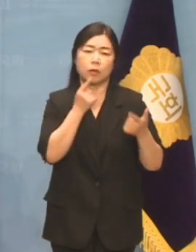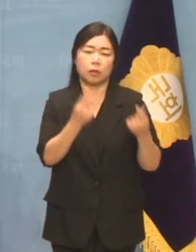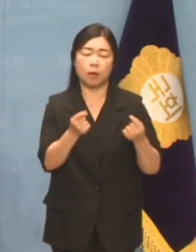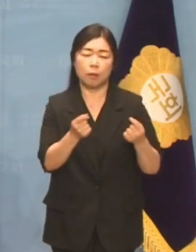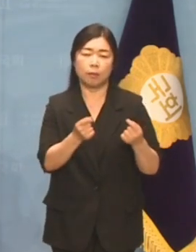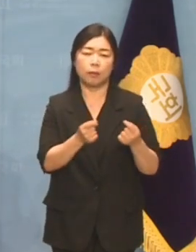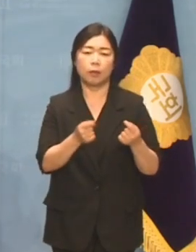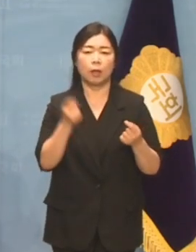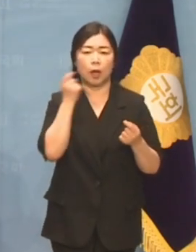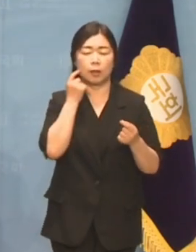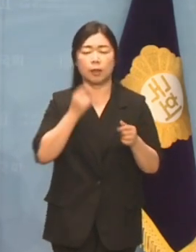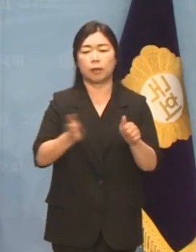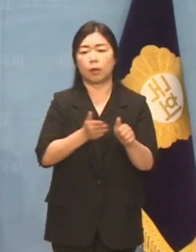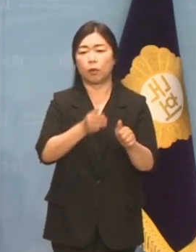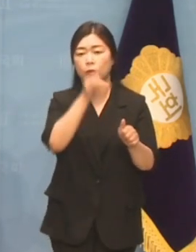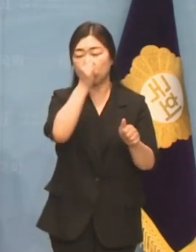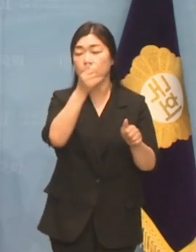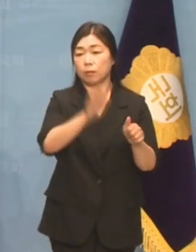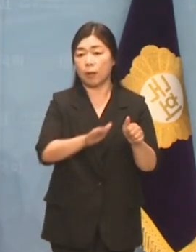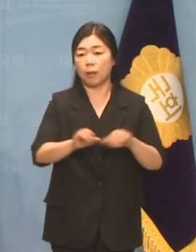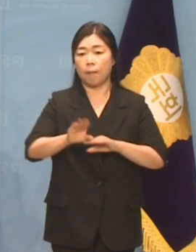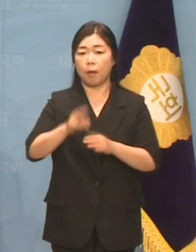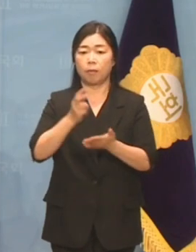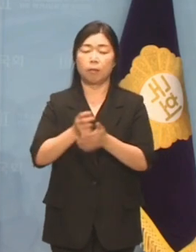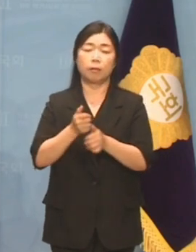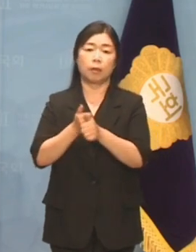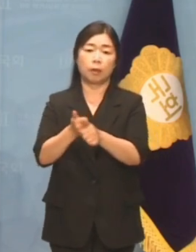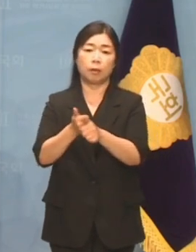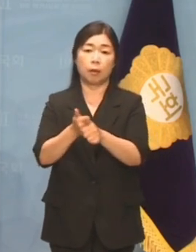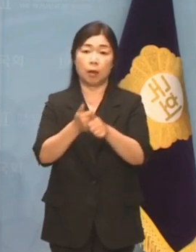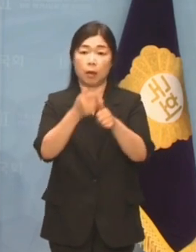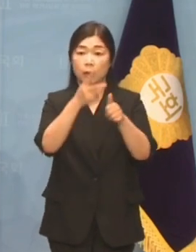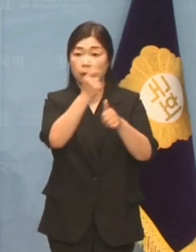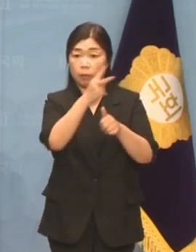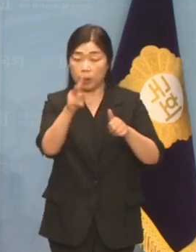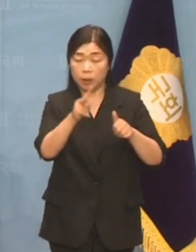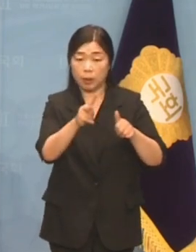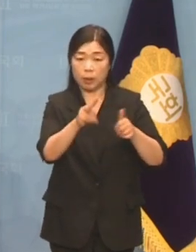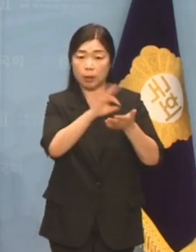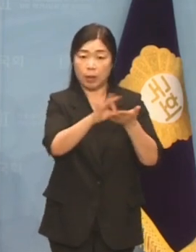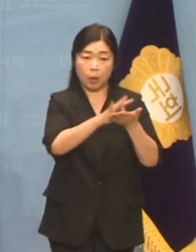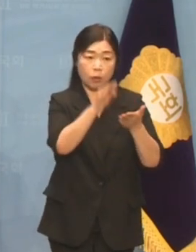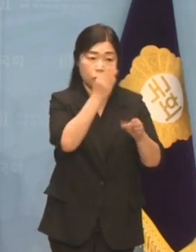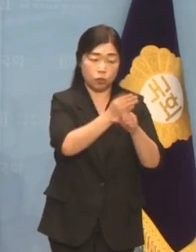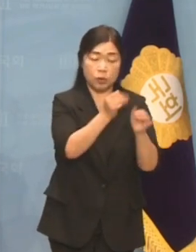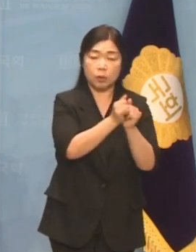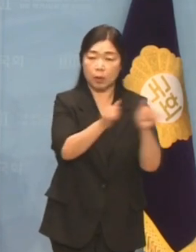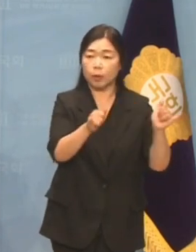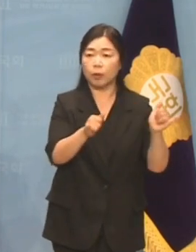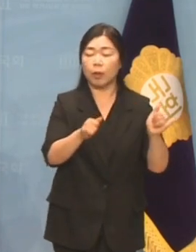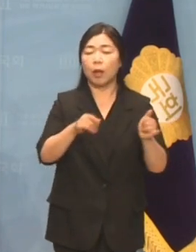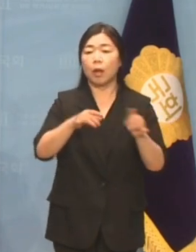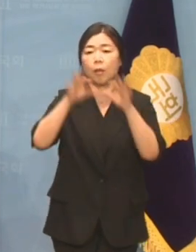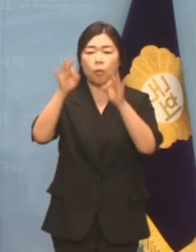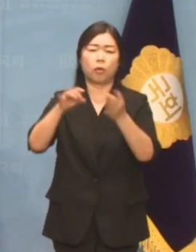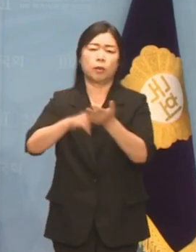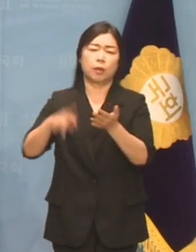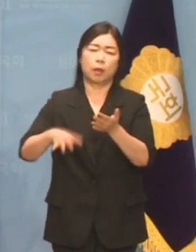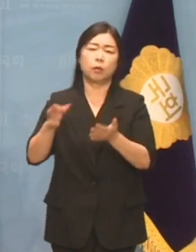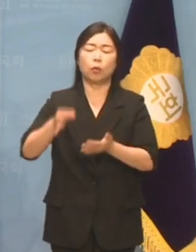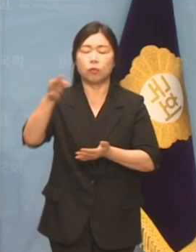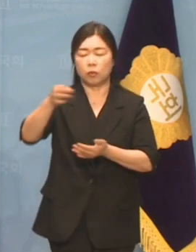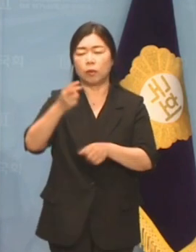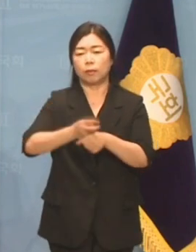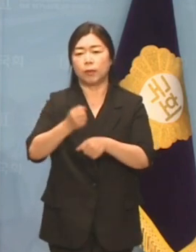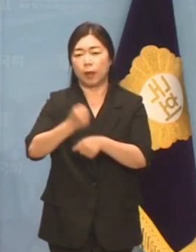여론에 호도하고 있지만 방송법에 따라 수상기를 가진 사람의 납부 의무는 그대로 남아있게 됩니다.